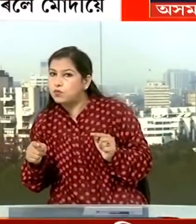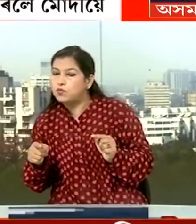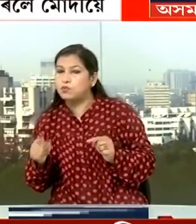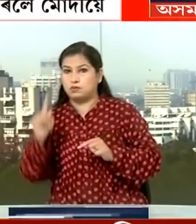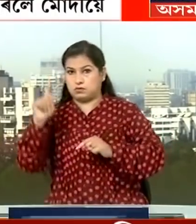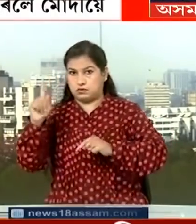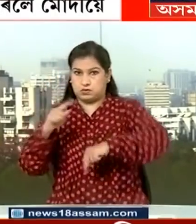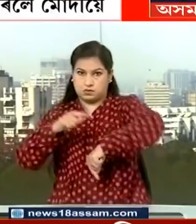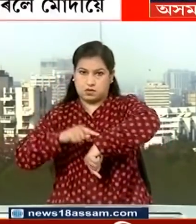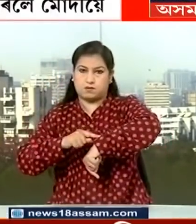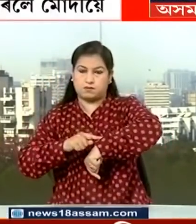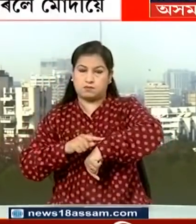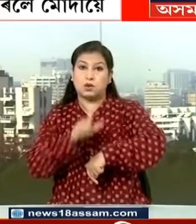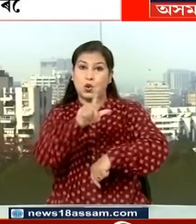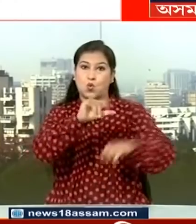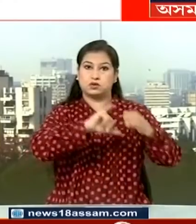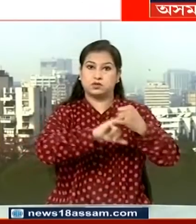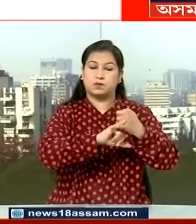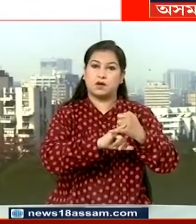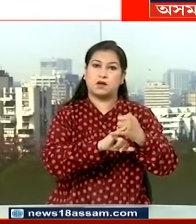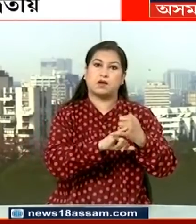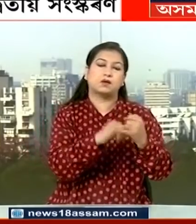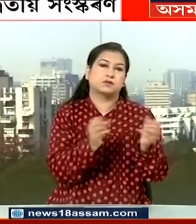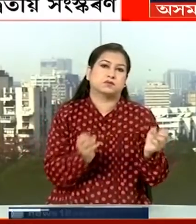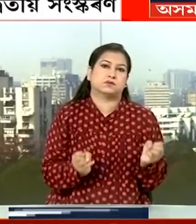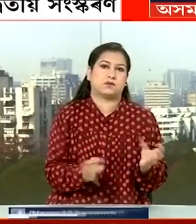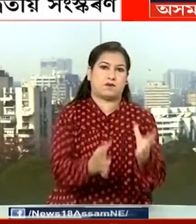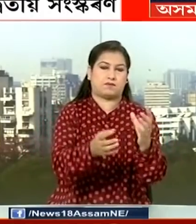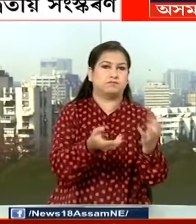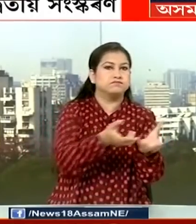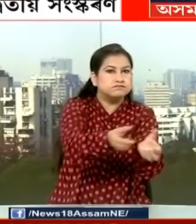लोकसभा का सत्र शुरू होगा